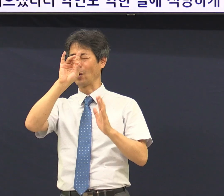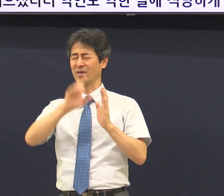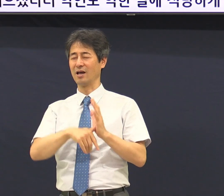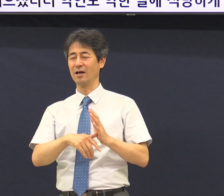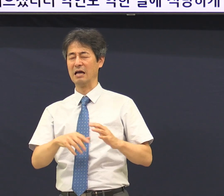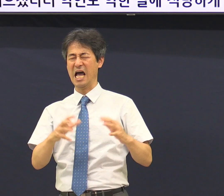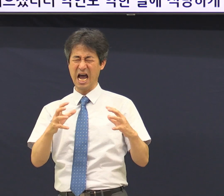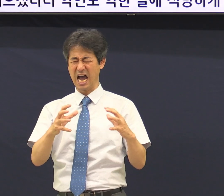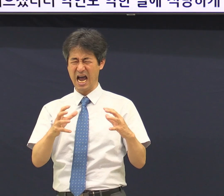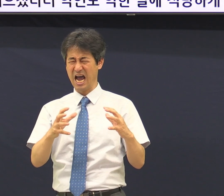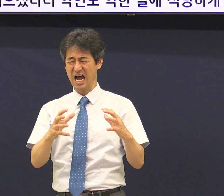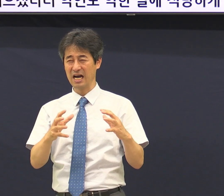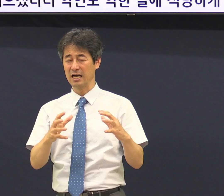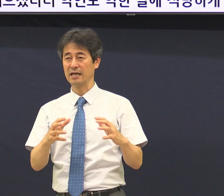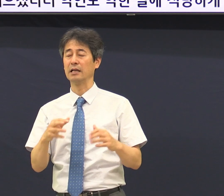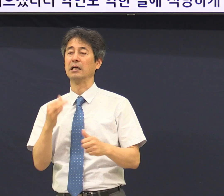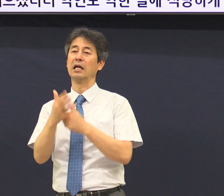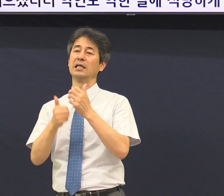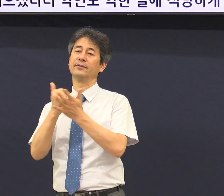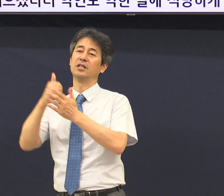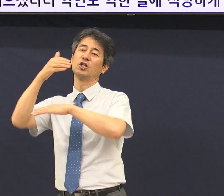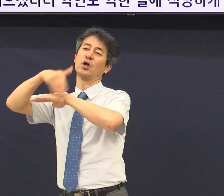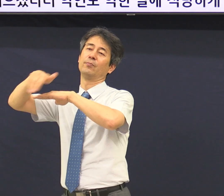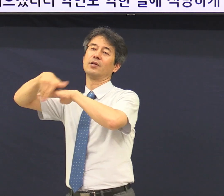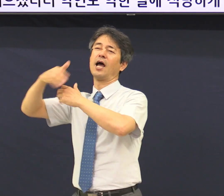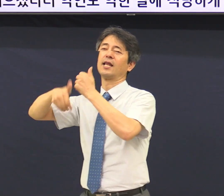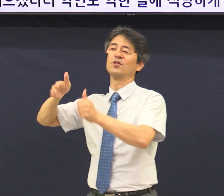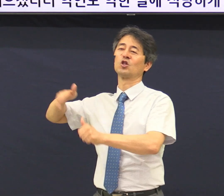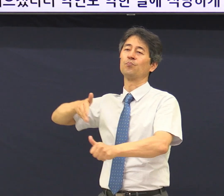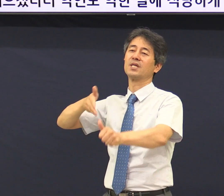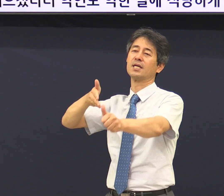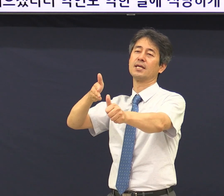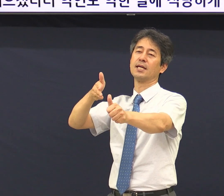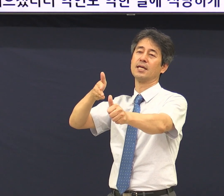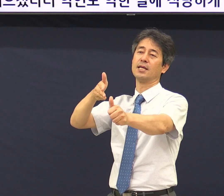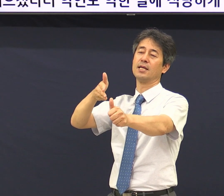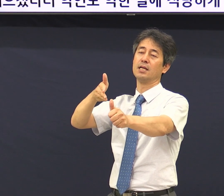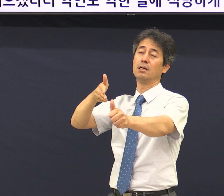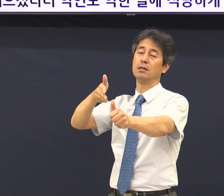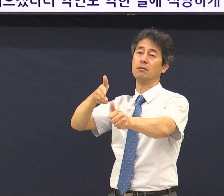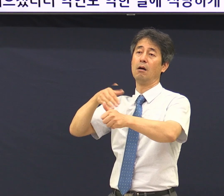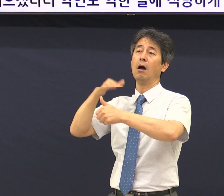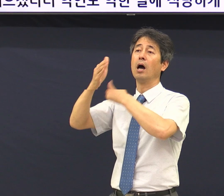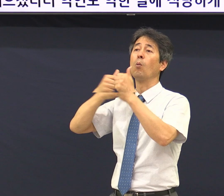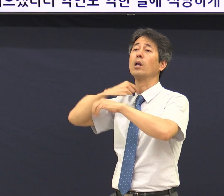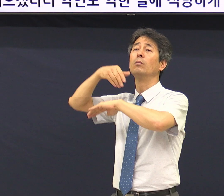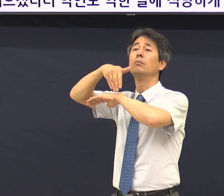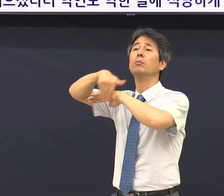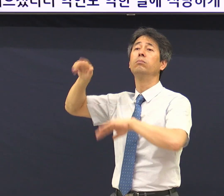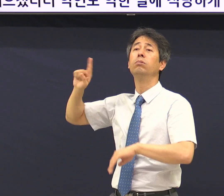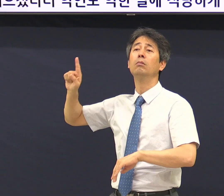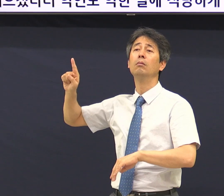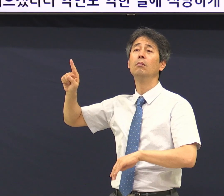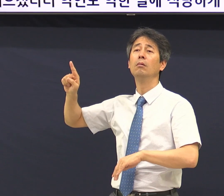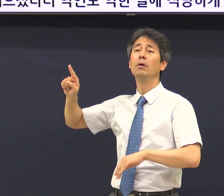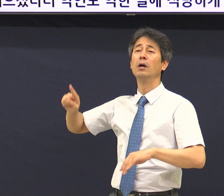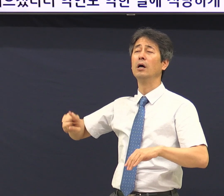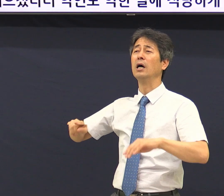나아가서 선교하지 않았죠. 예루살렘 안에서 성도들이 모여 있었지만 하나님의 섭리가 있었습니다. 하나님께서 원하시고 계획하신